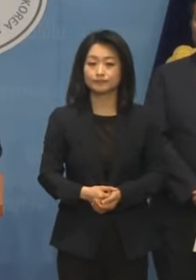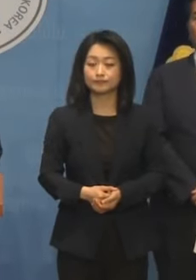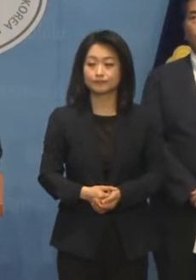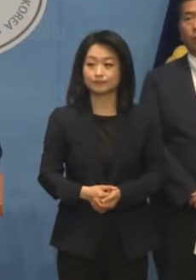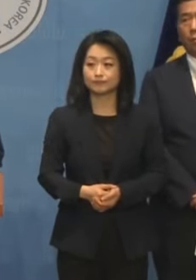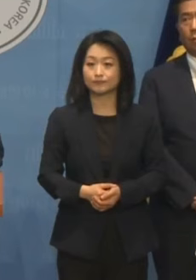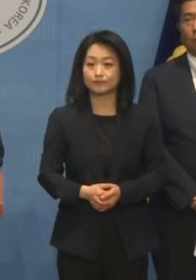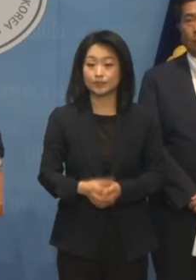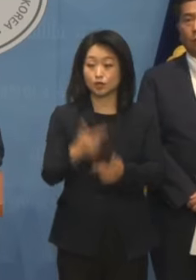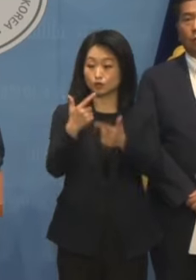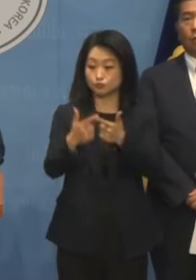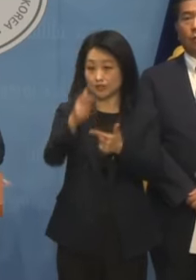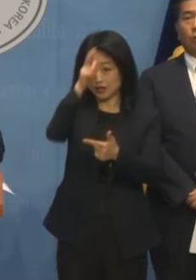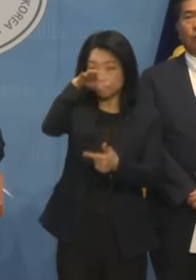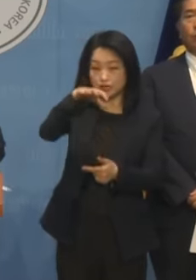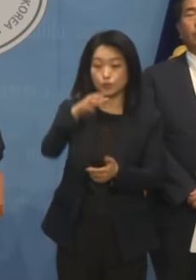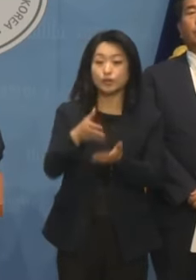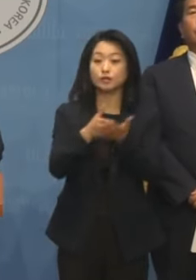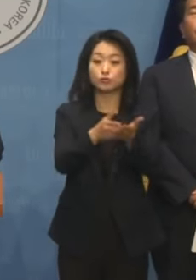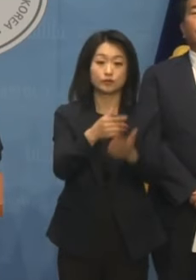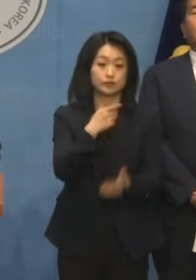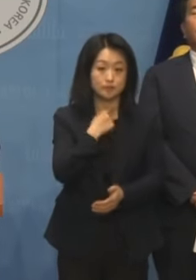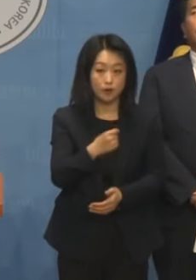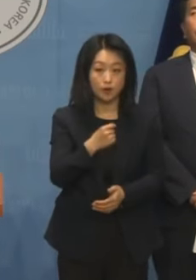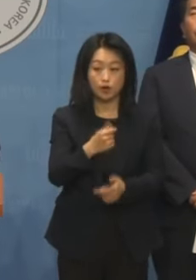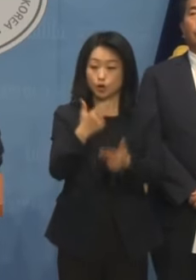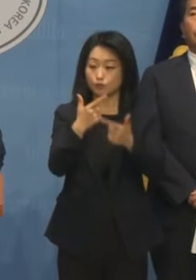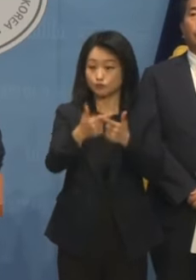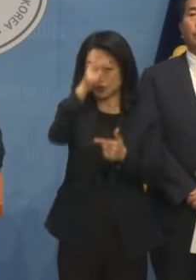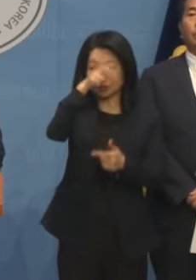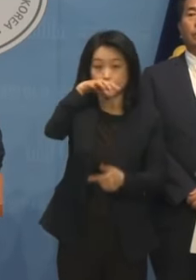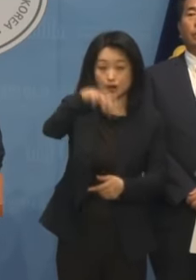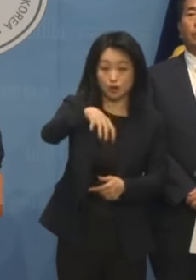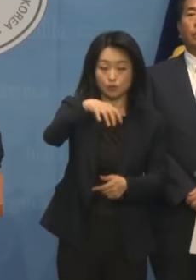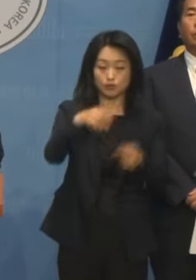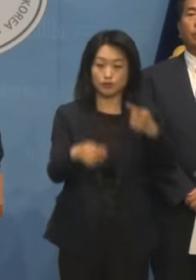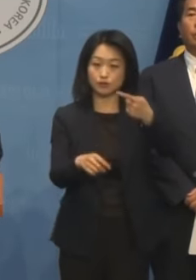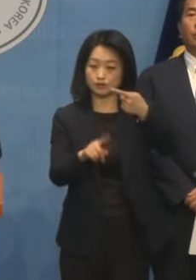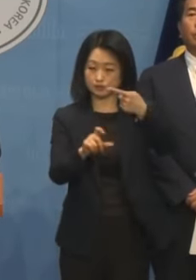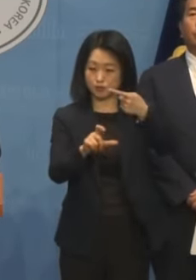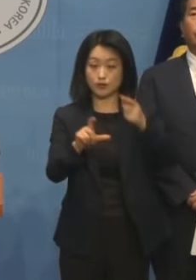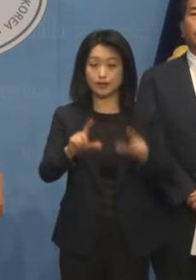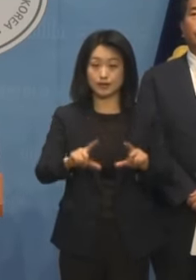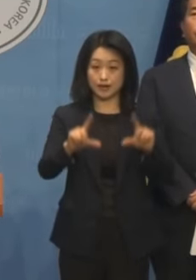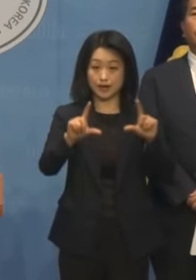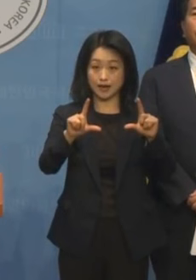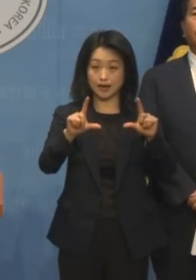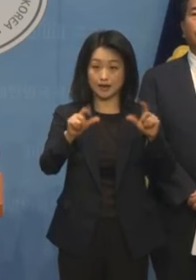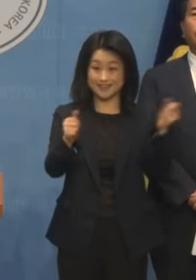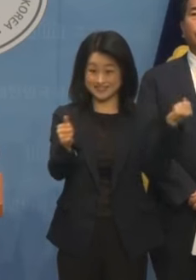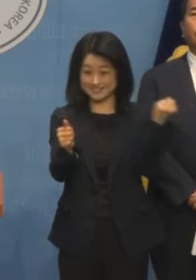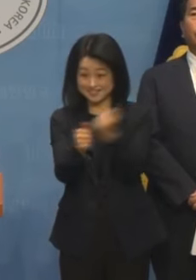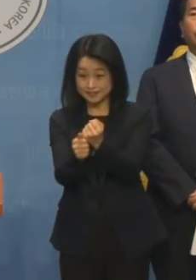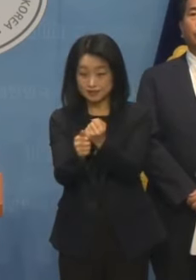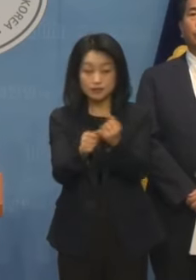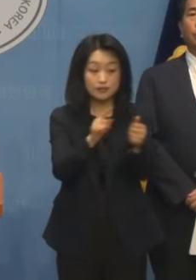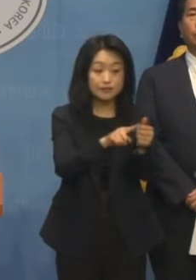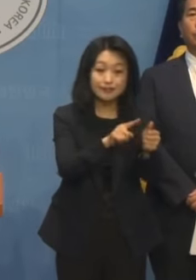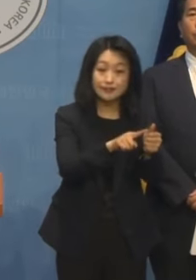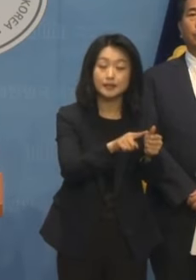마지막으로 부산경찰청에 요구합니다. 부산경찰청은 지난 1월 15일 피의자의 남기는 말에